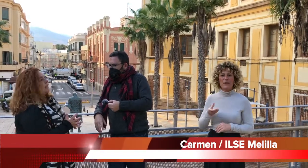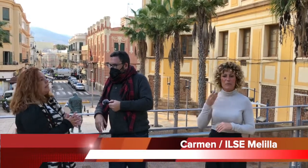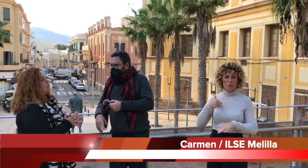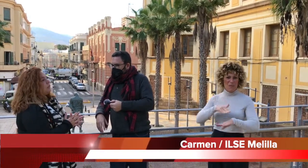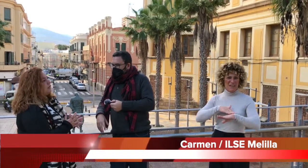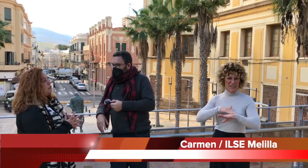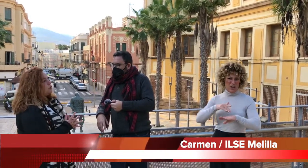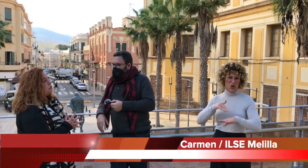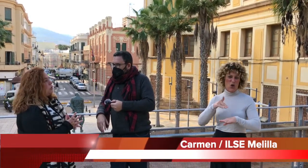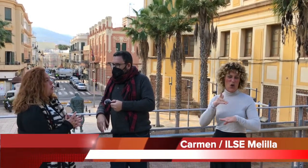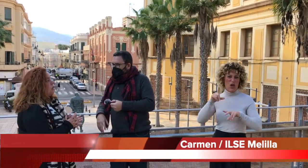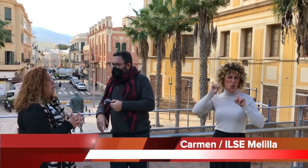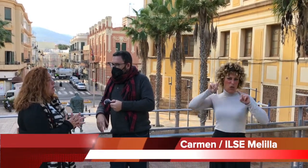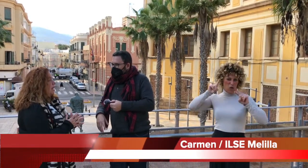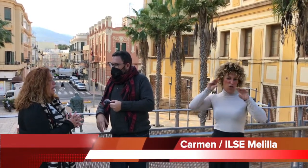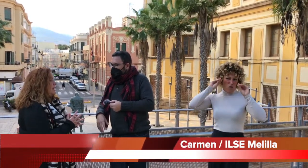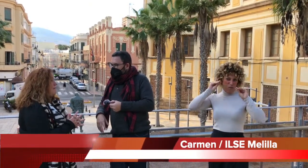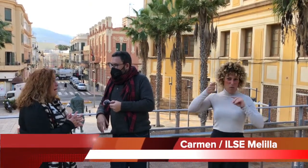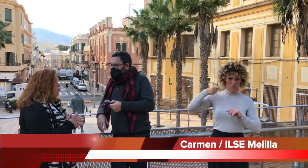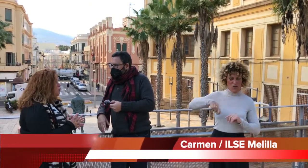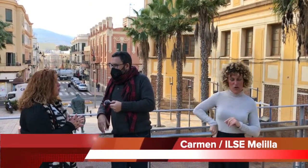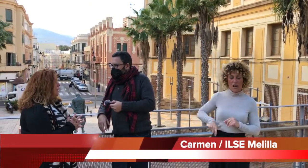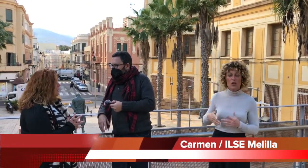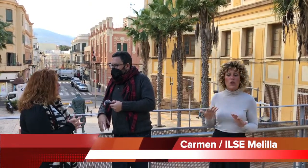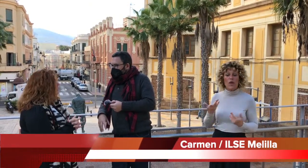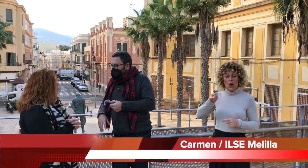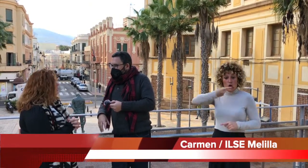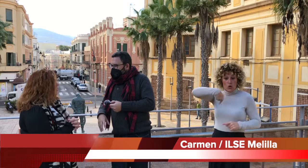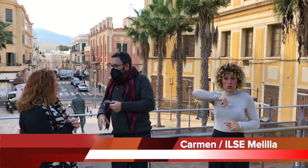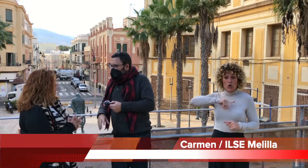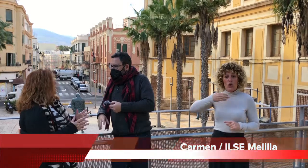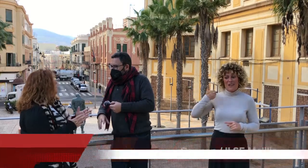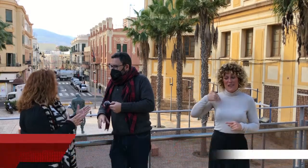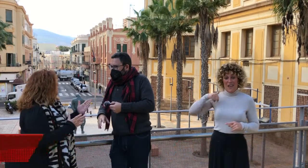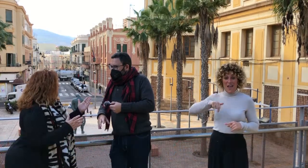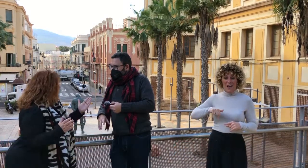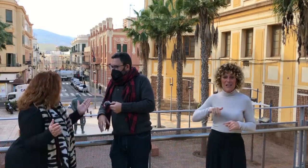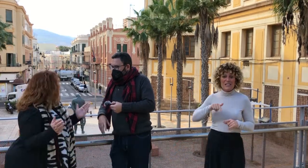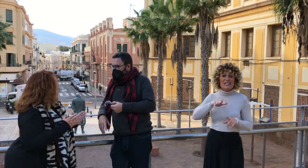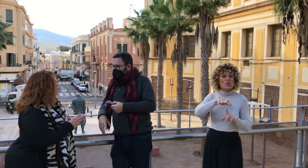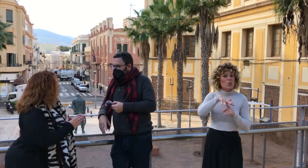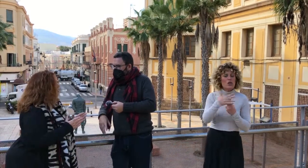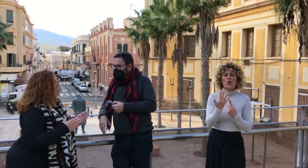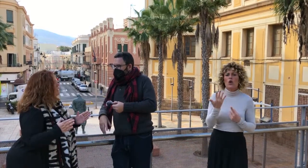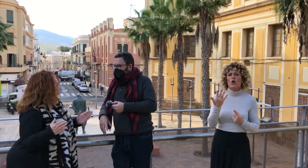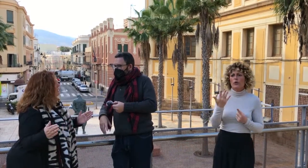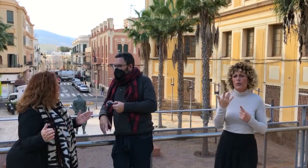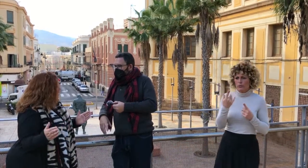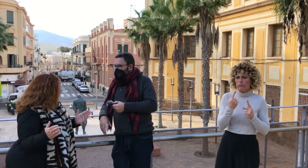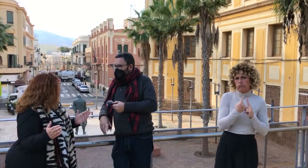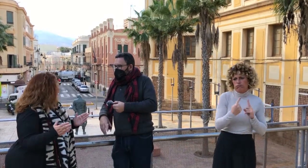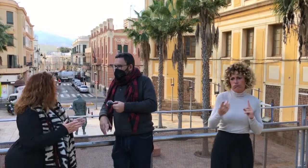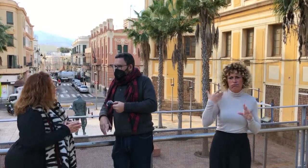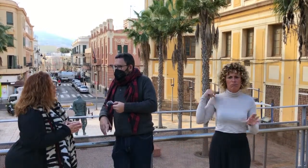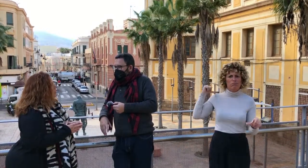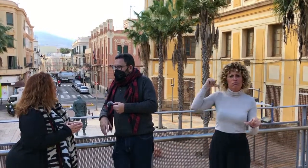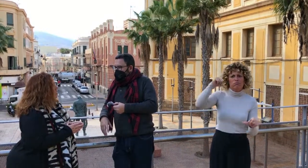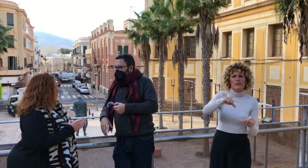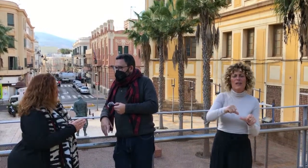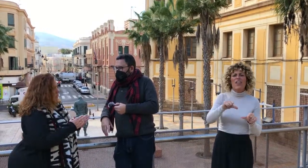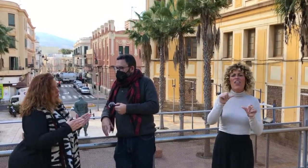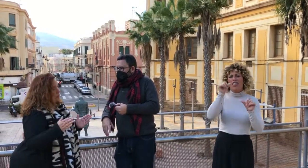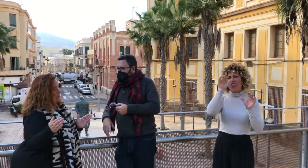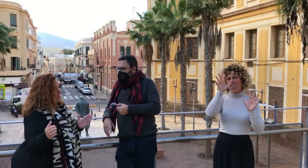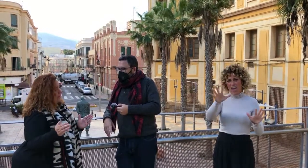Profesional, y entonces nosotros llevamos con esta misma situación que se está prolongando durante 10 años, porque